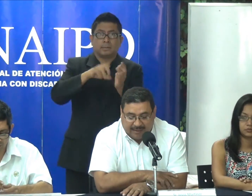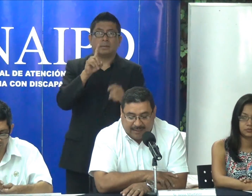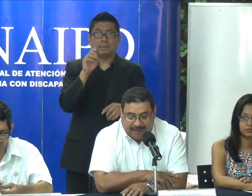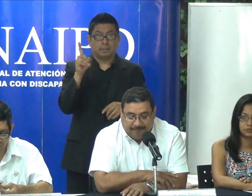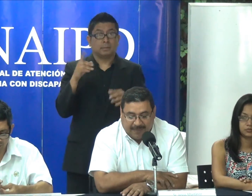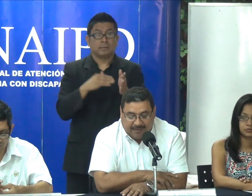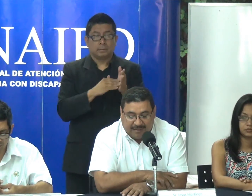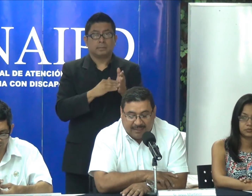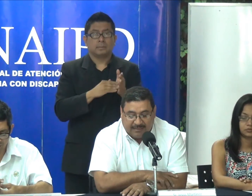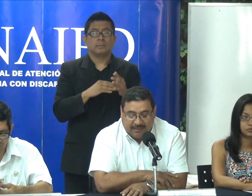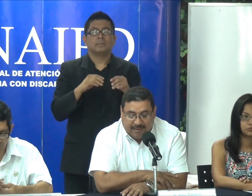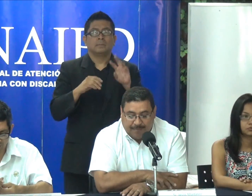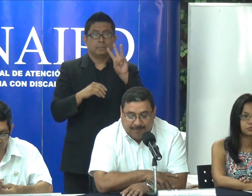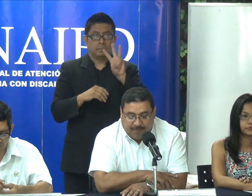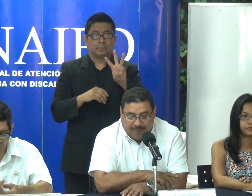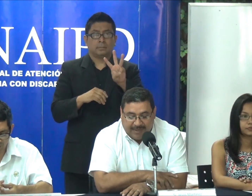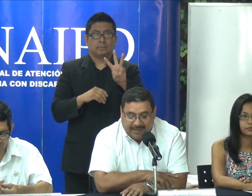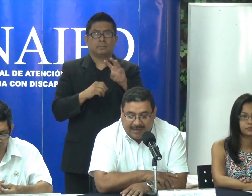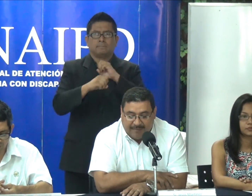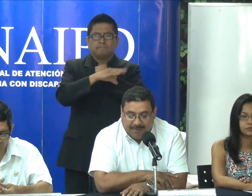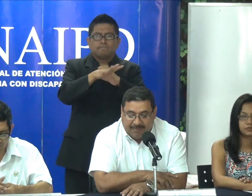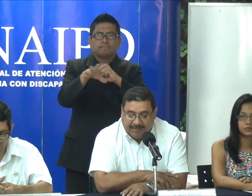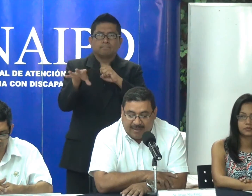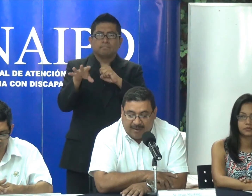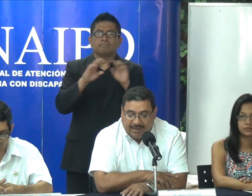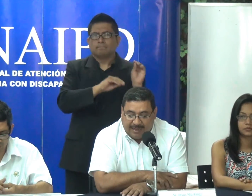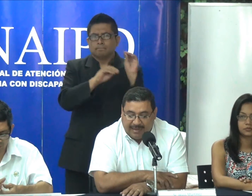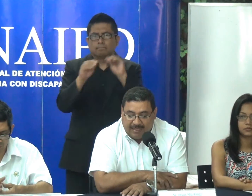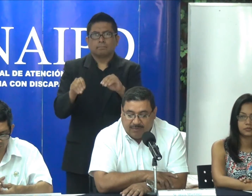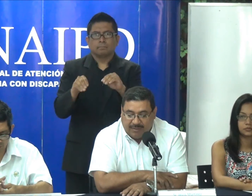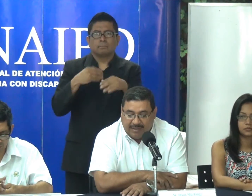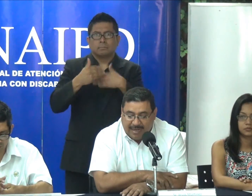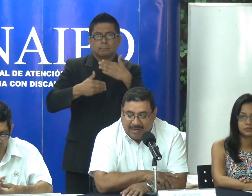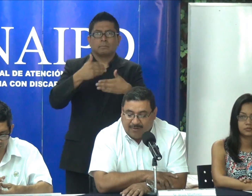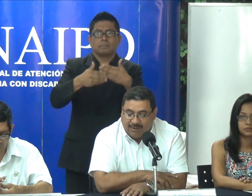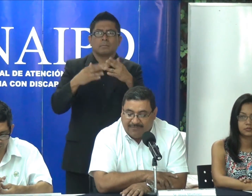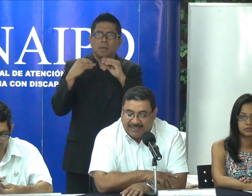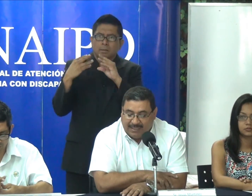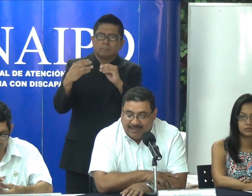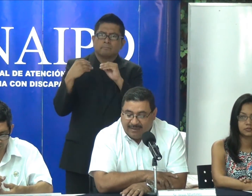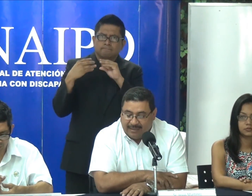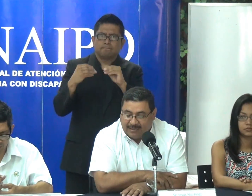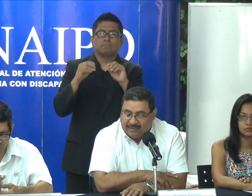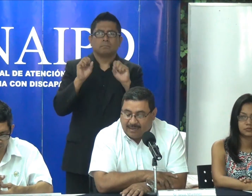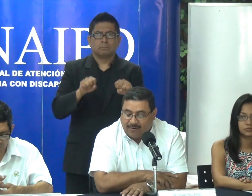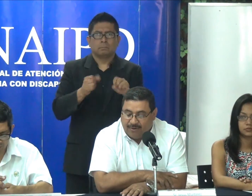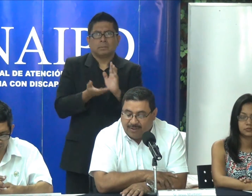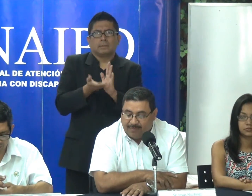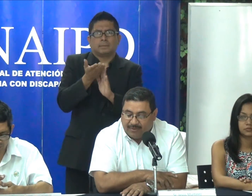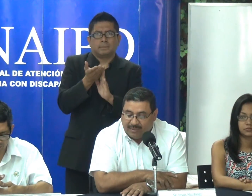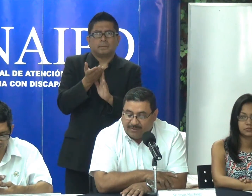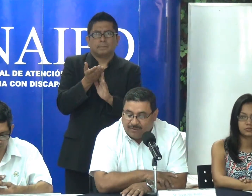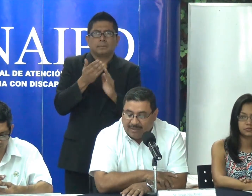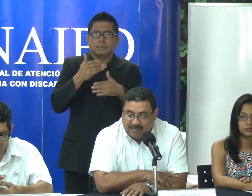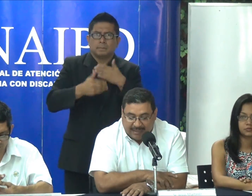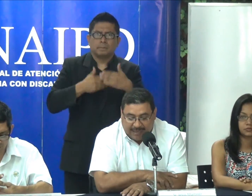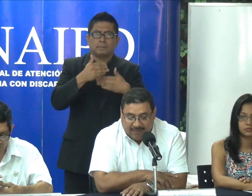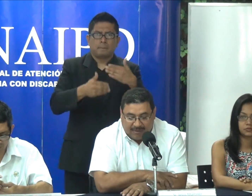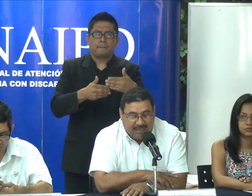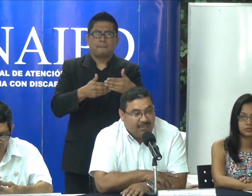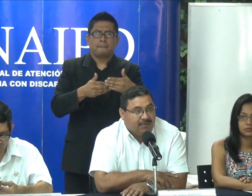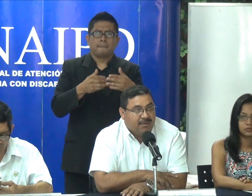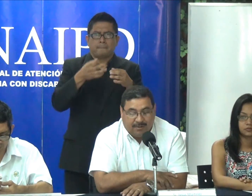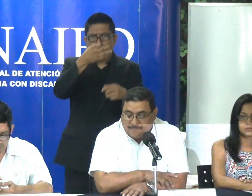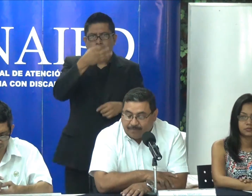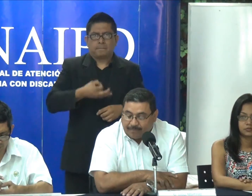Santa Tecla. 3. Promover e implementar mecanismos de diálogo que faciliten el desarrollo de procesos